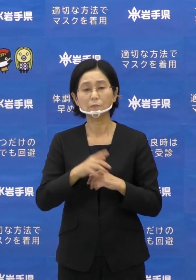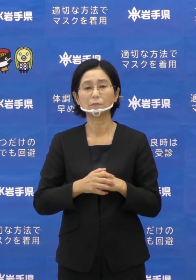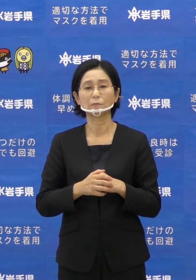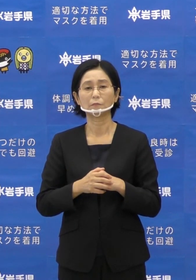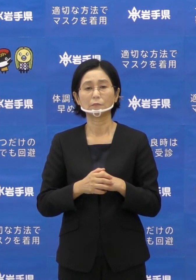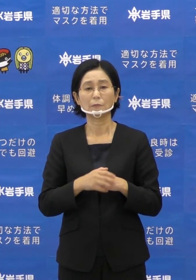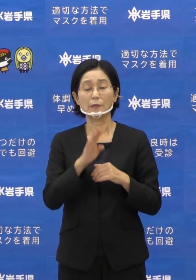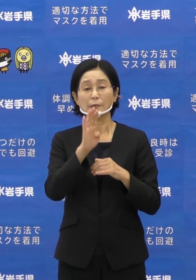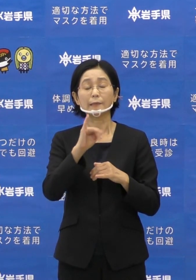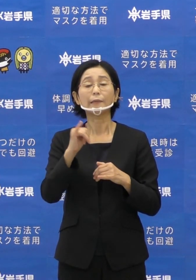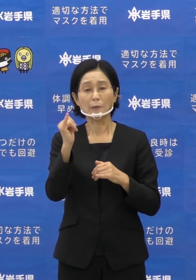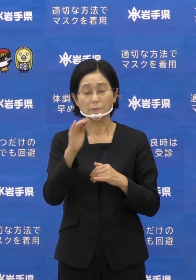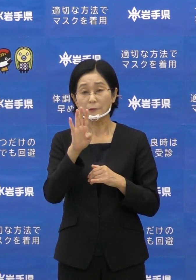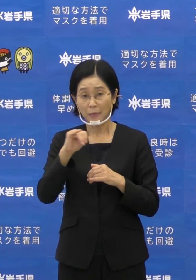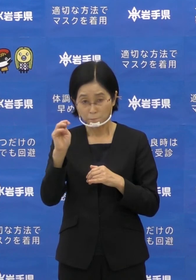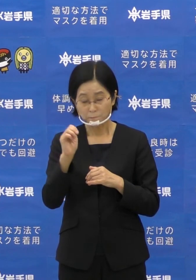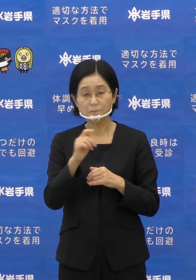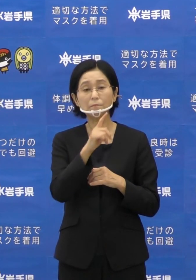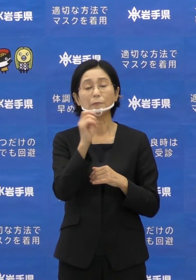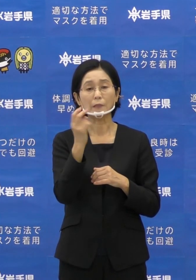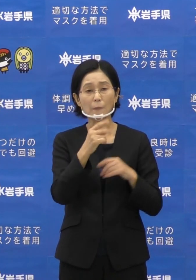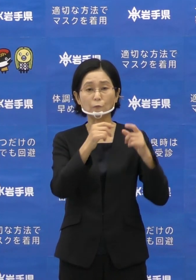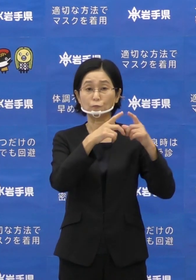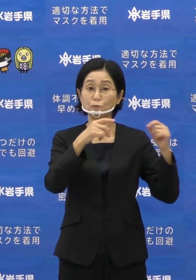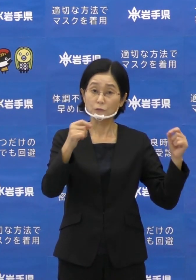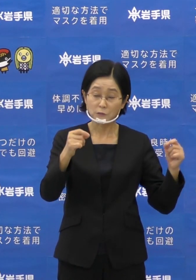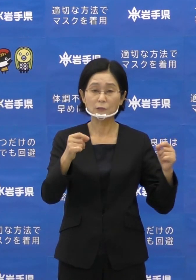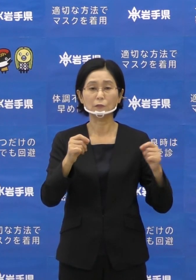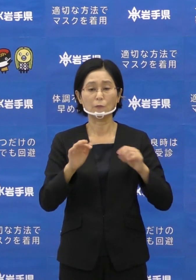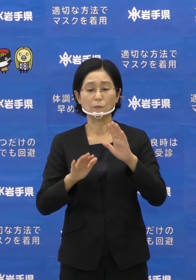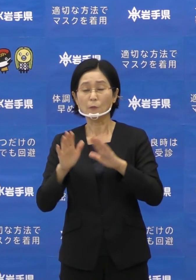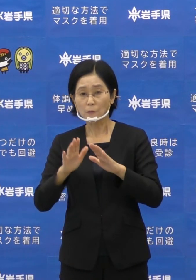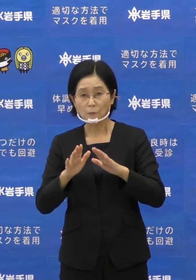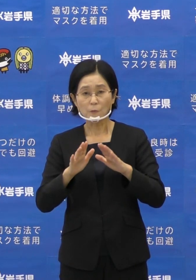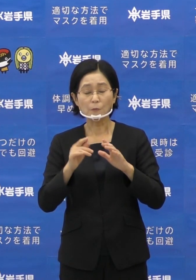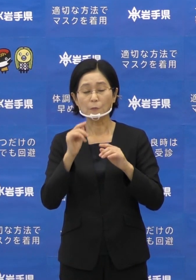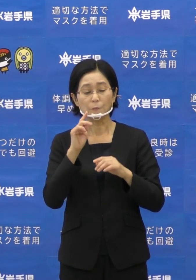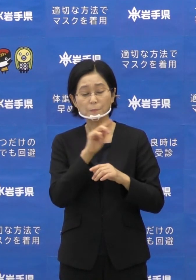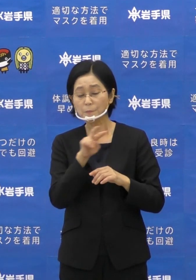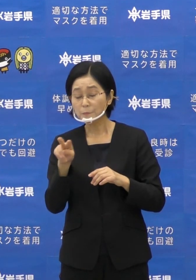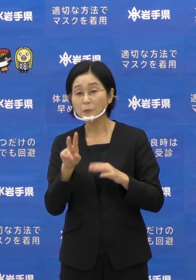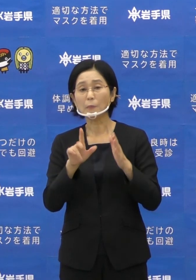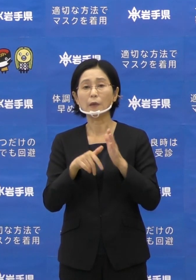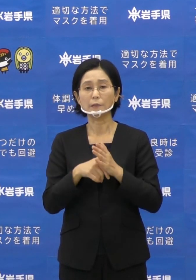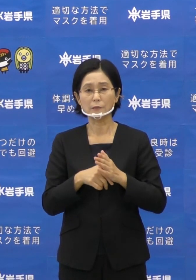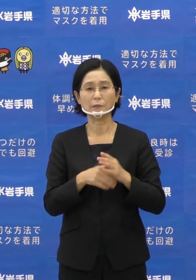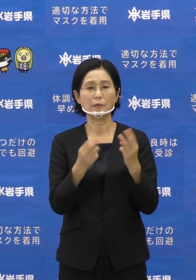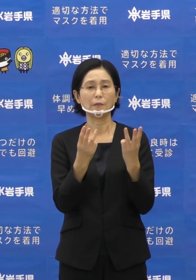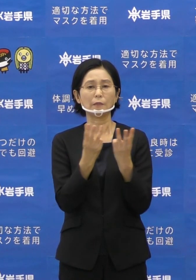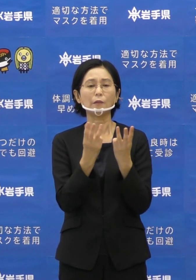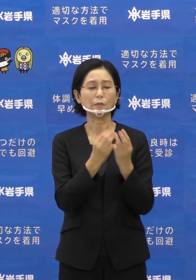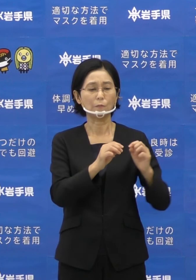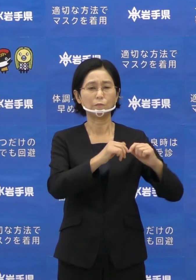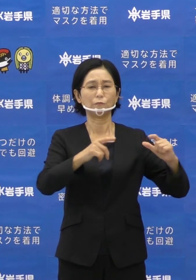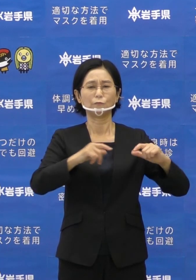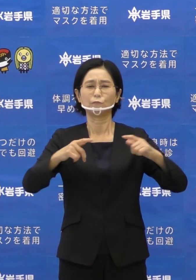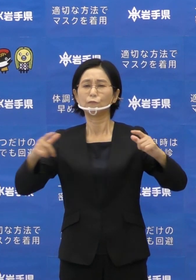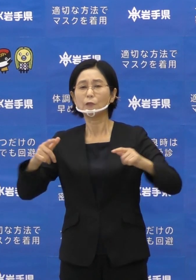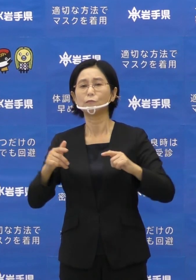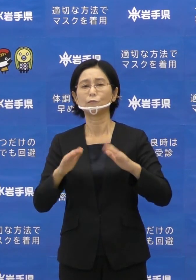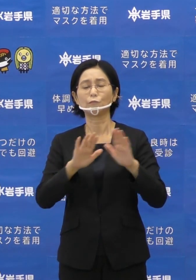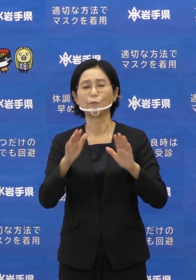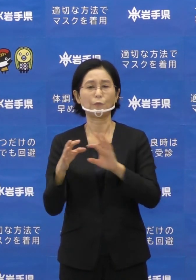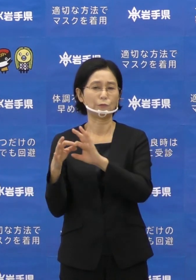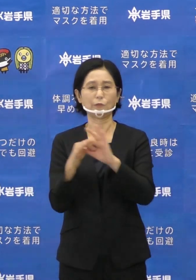県で見た場合、国で見た場合の新規感染者数がさらに増える可能性を高めるわけですので、とにか